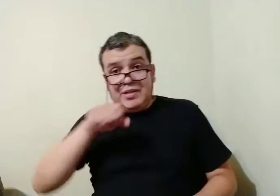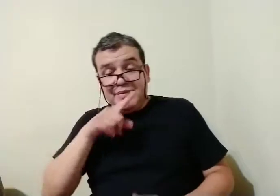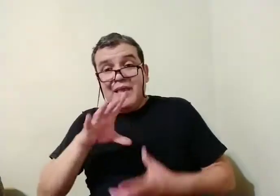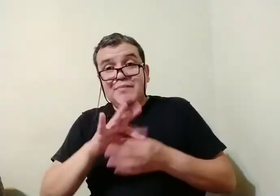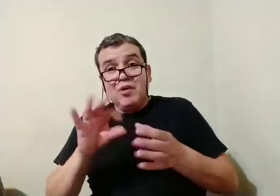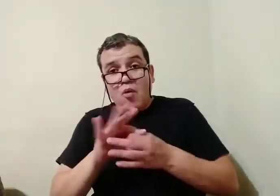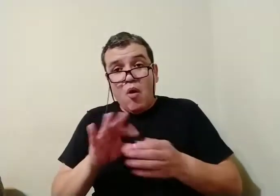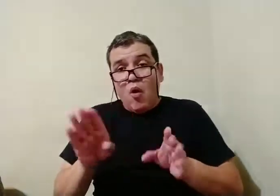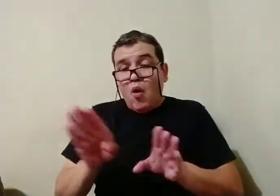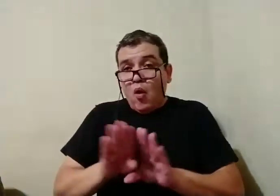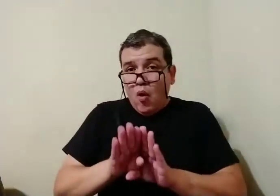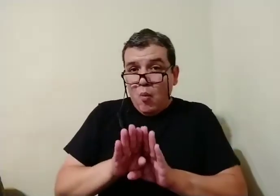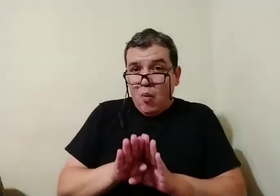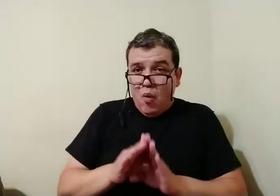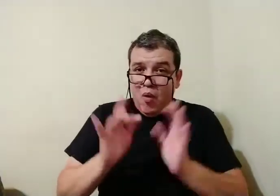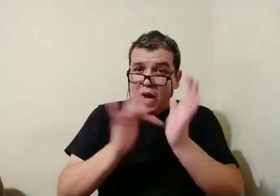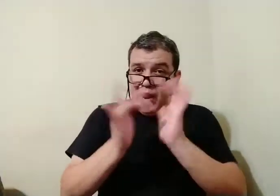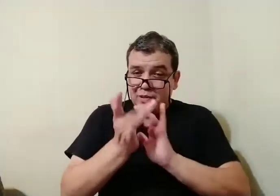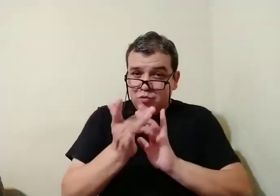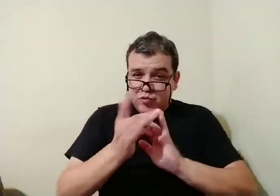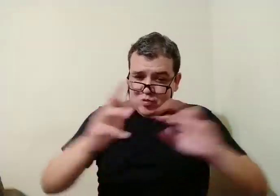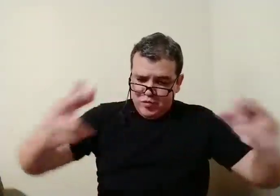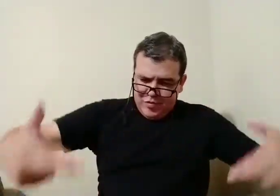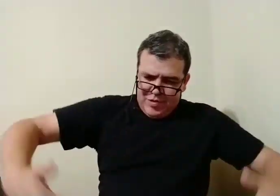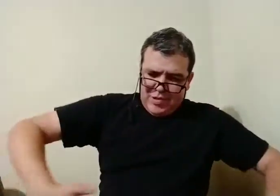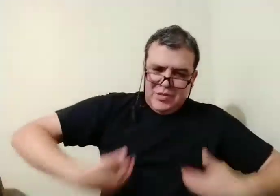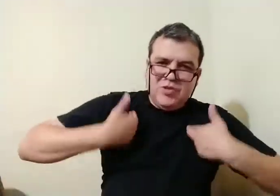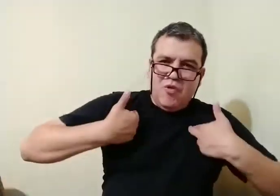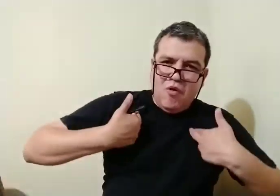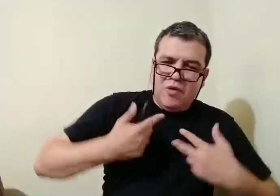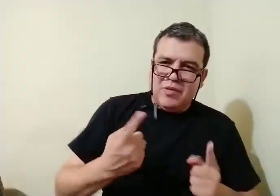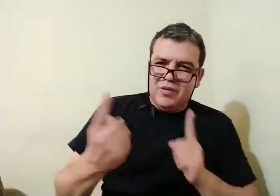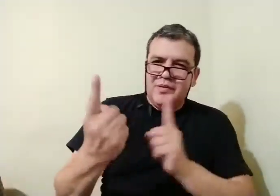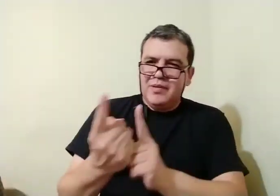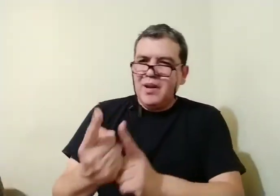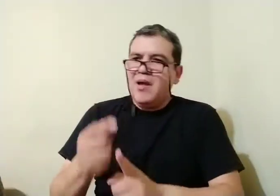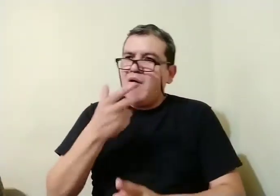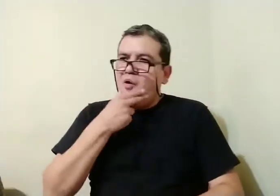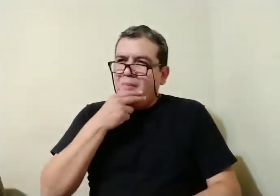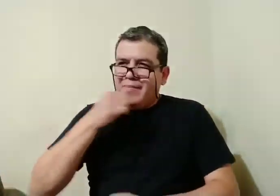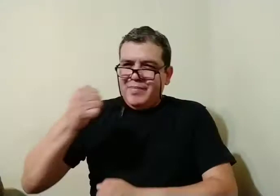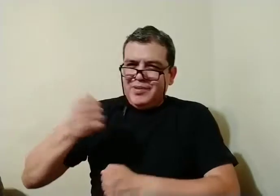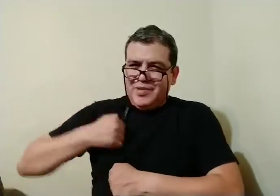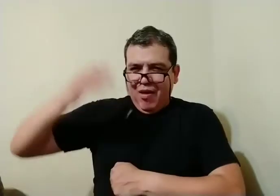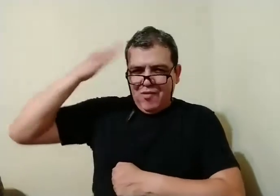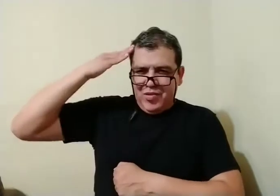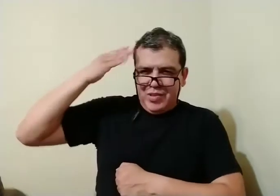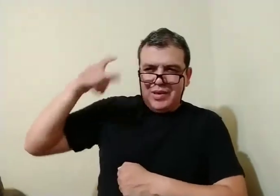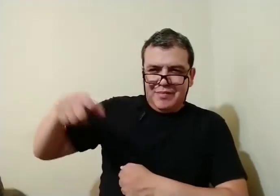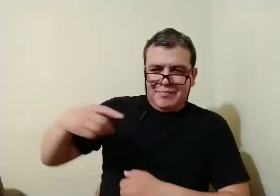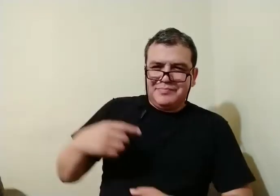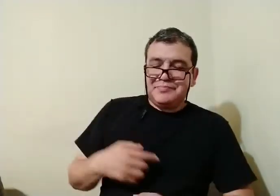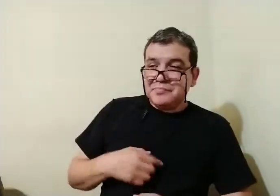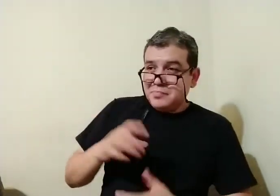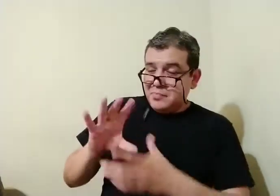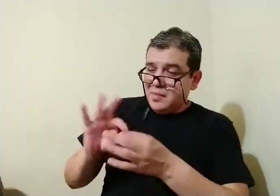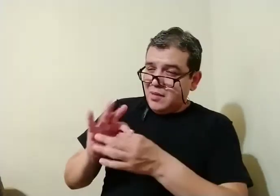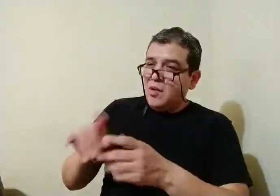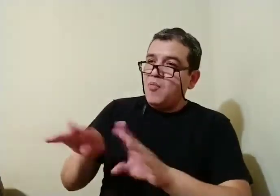Cornelio. El apóstol Pablo se refirió una y otra vez a las grandes